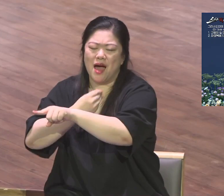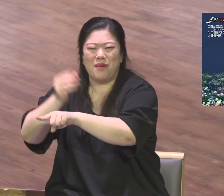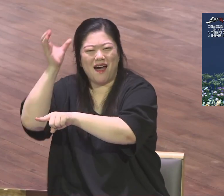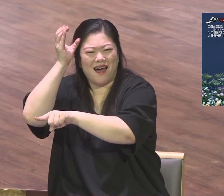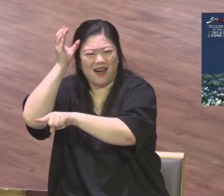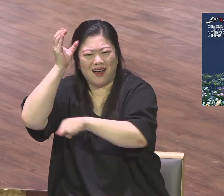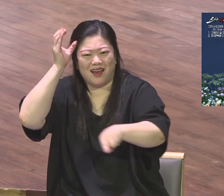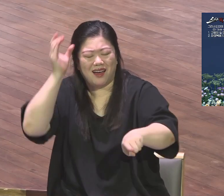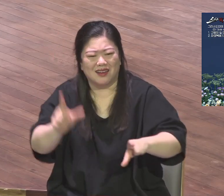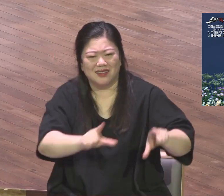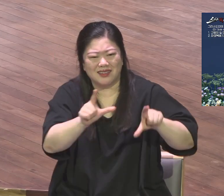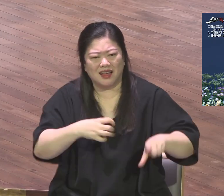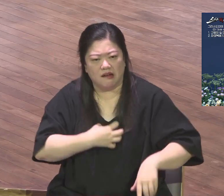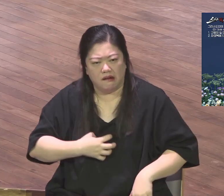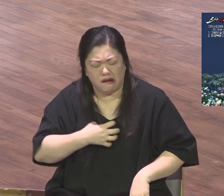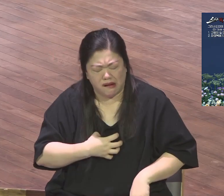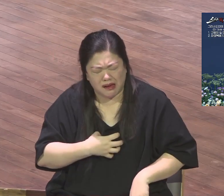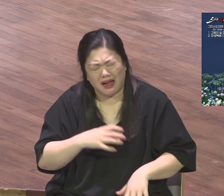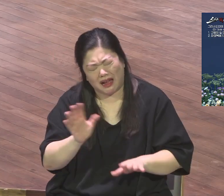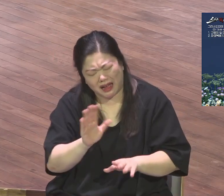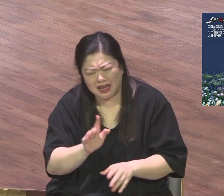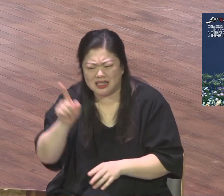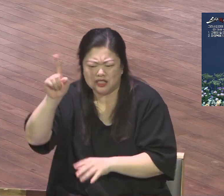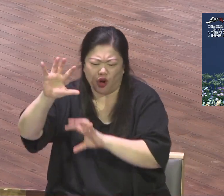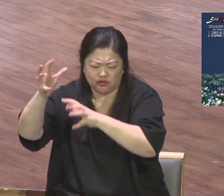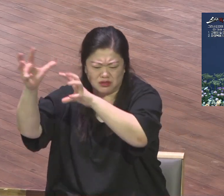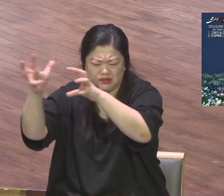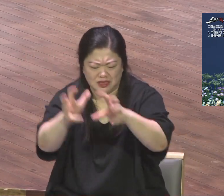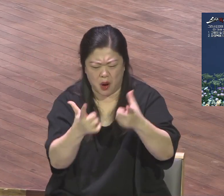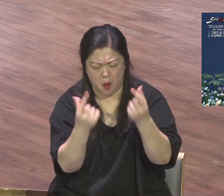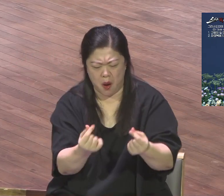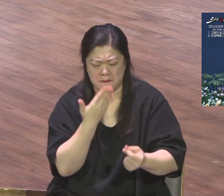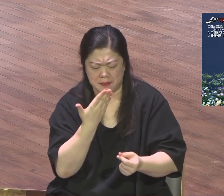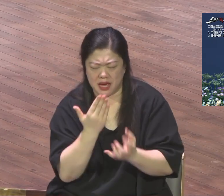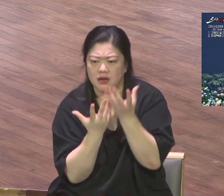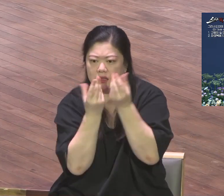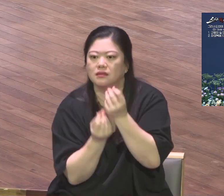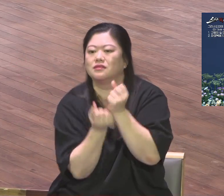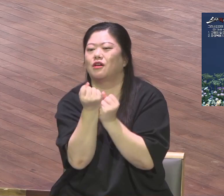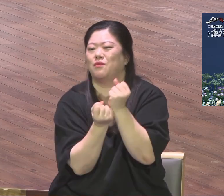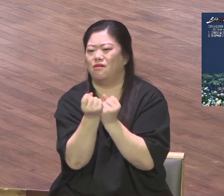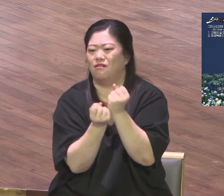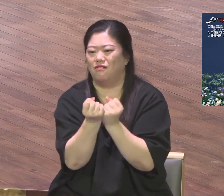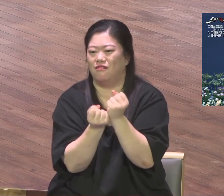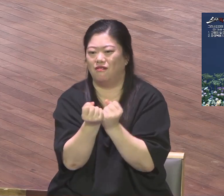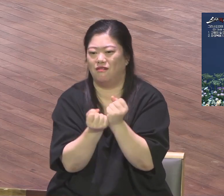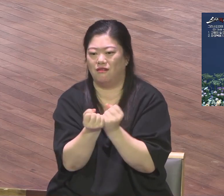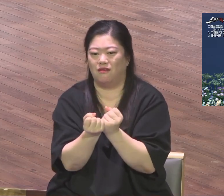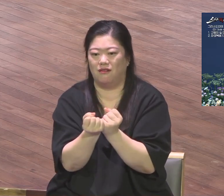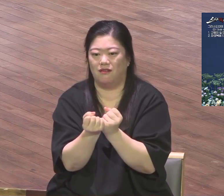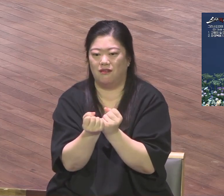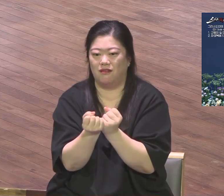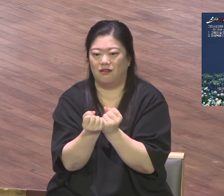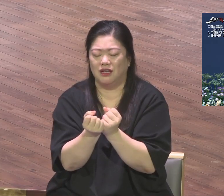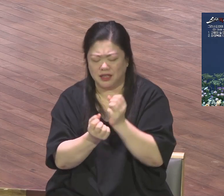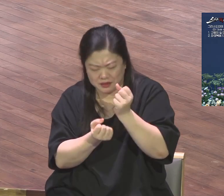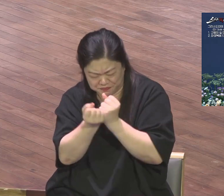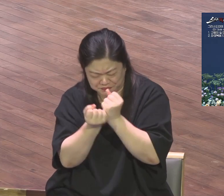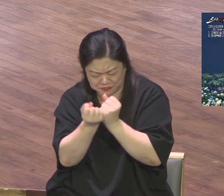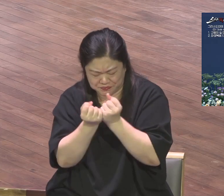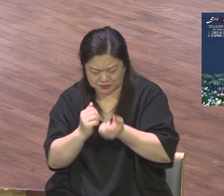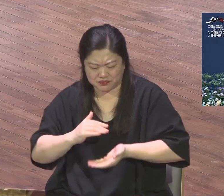어디에다 강조점을 두고 있는가 하면은 발견했다는 사실에 강조점을 둡니다. 그런데 발견을 하게 된